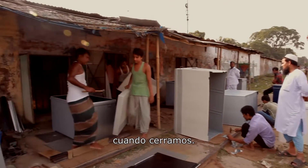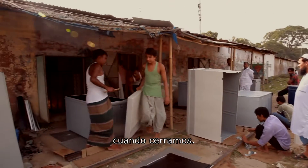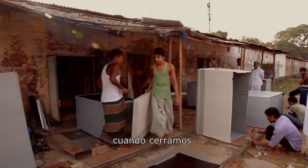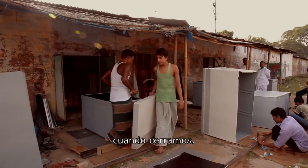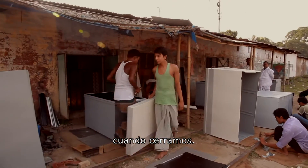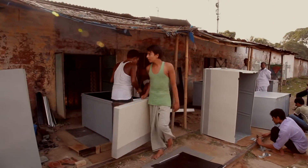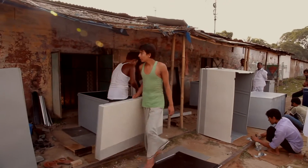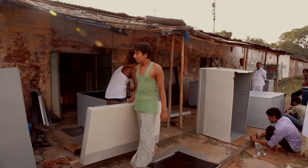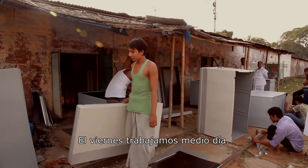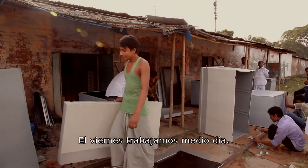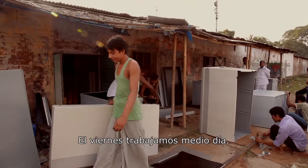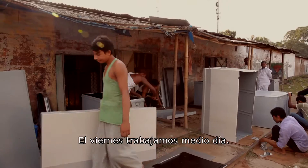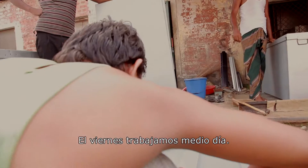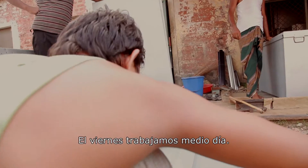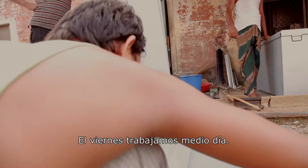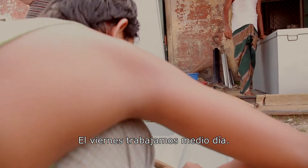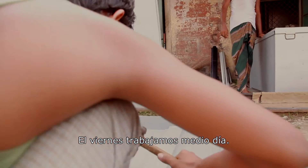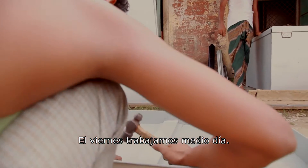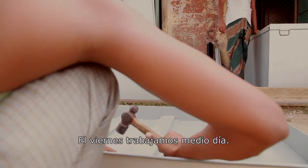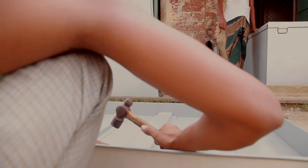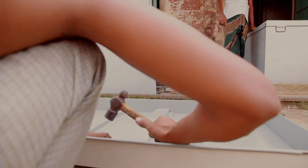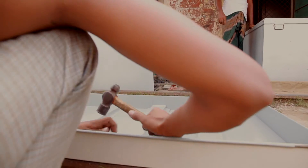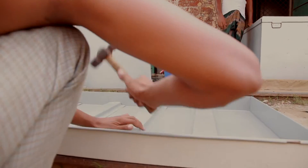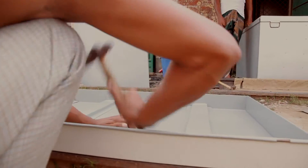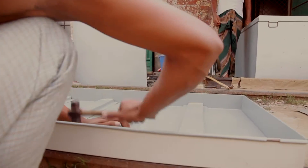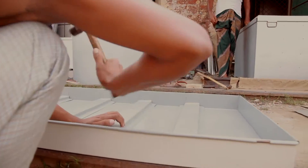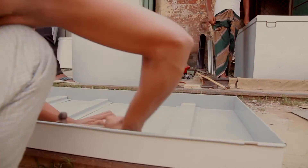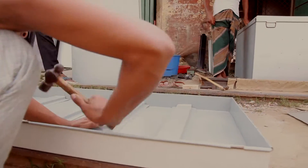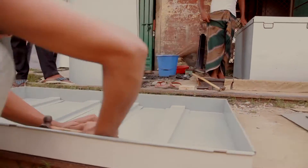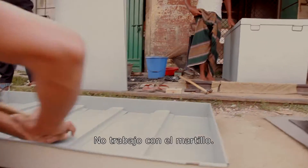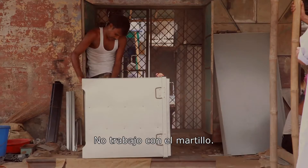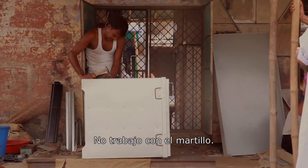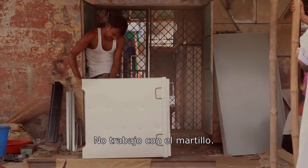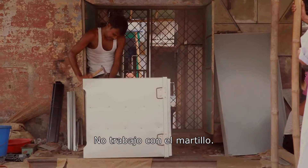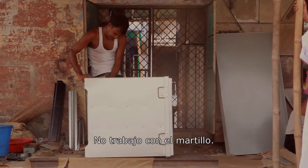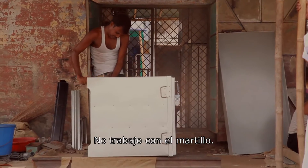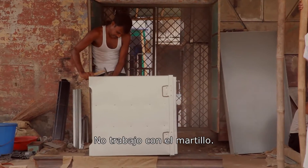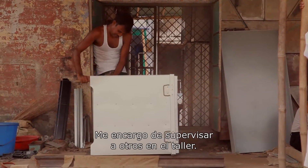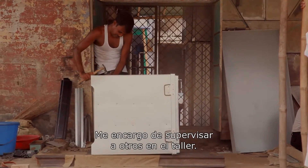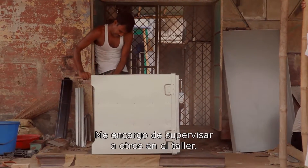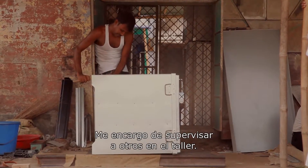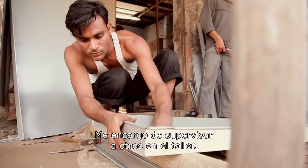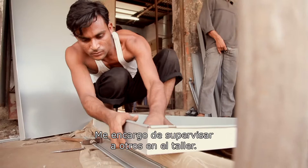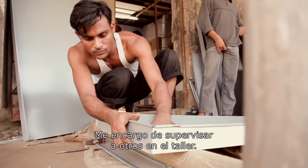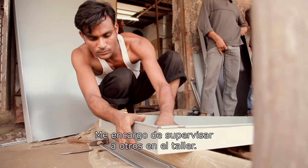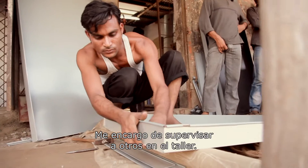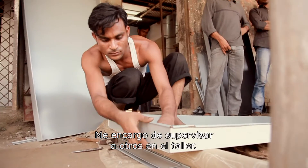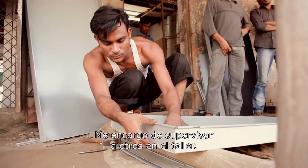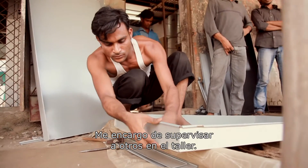cerramos. El viernes trabajamos mediodía. No trabajo con el martillo, me encargo de supervisar a otros en el